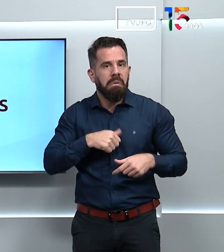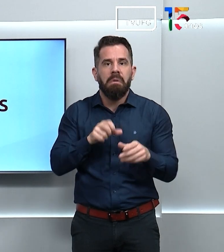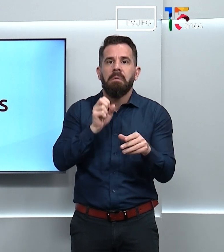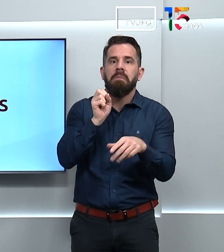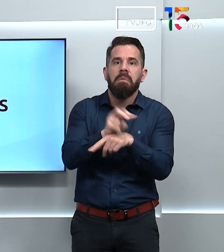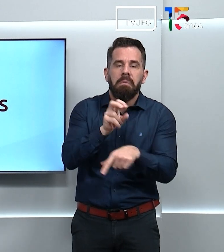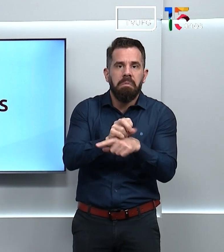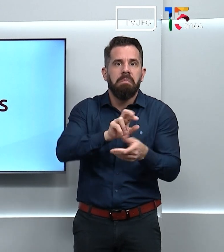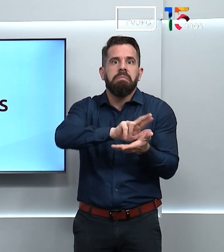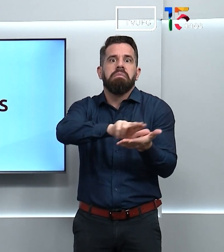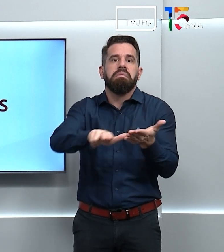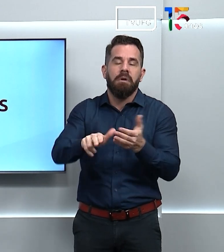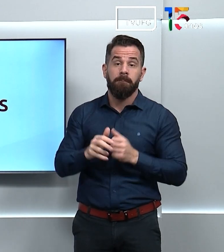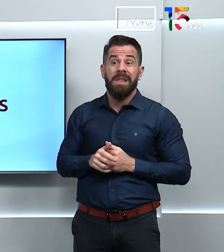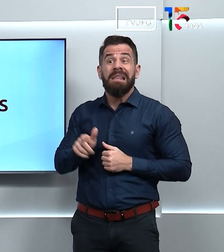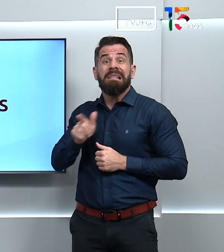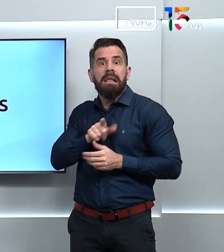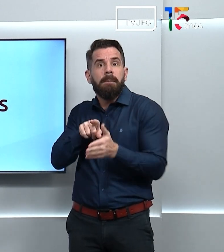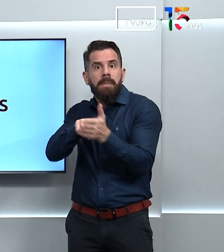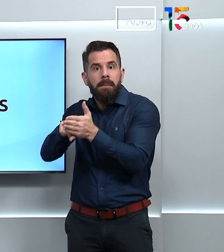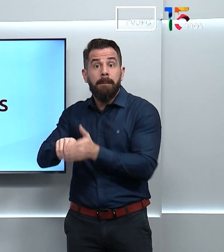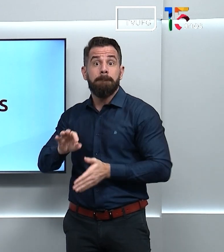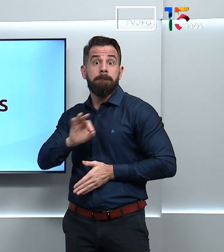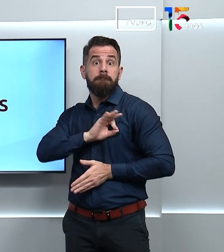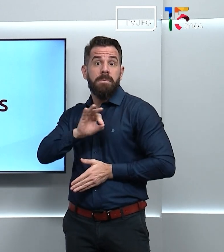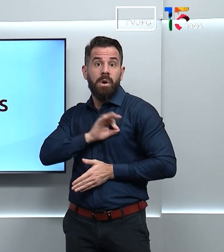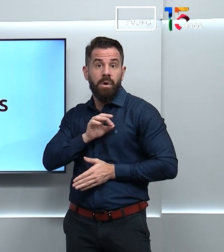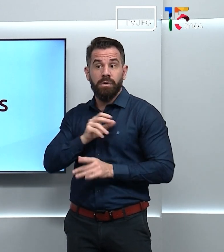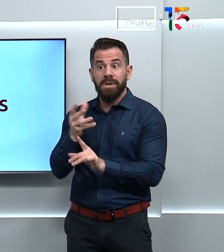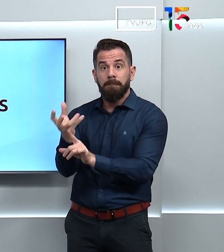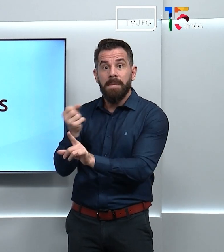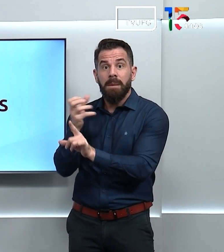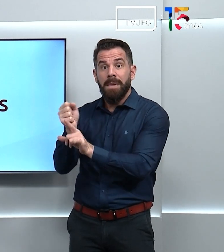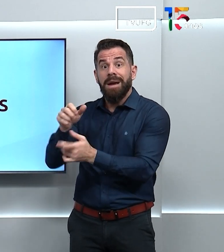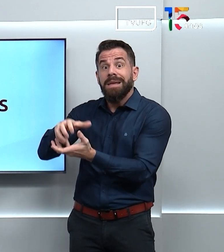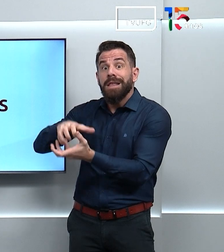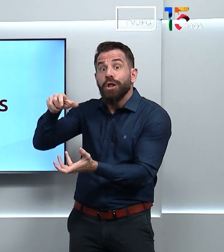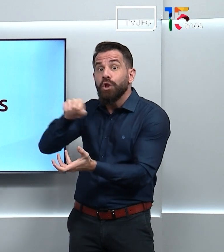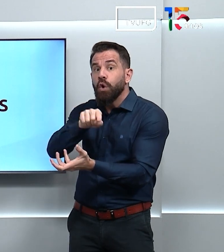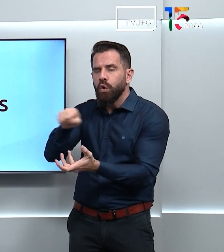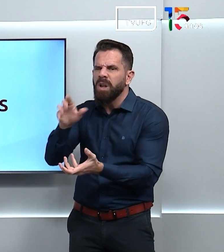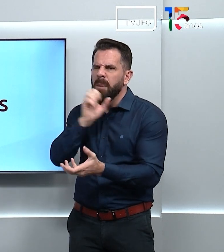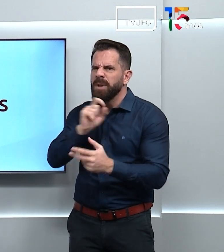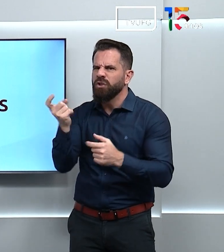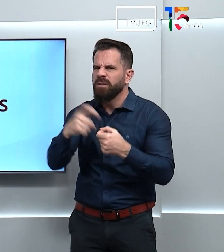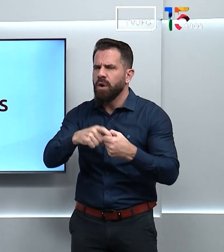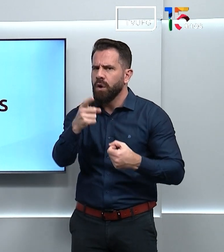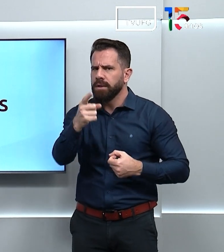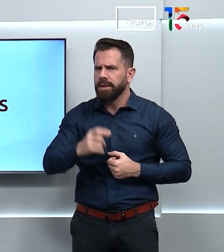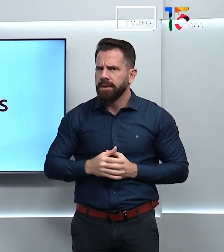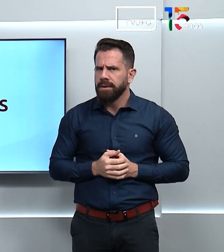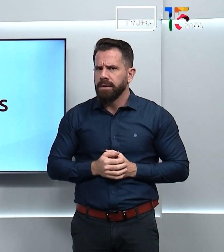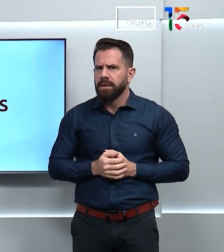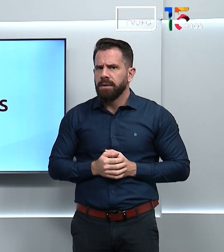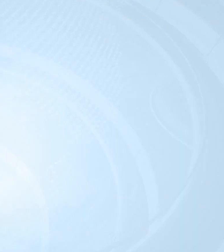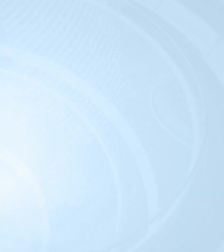fraudes no benefício de prestação continuada para idosos. A gente volta rapidinho.